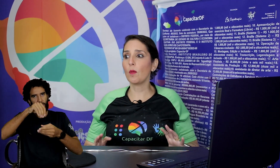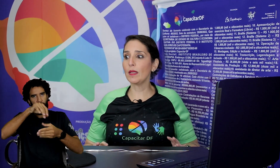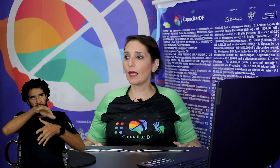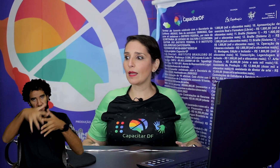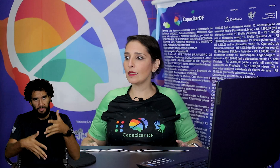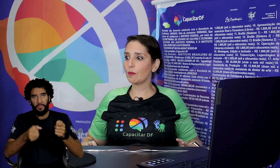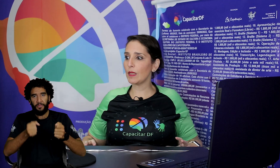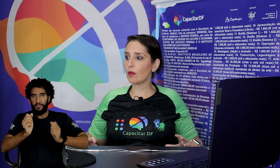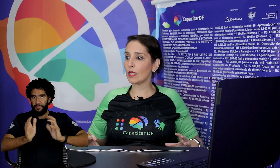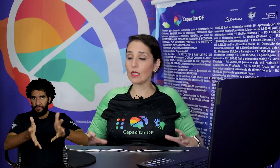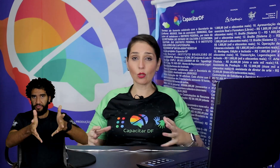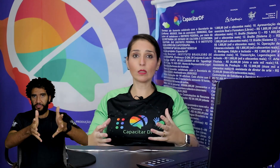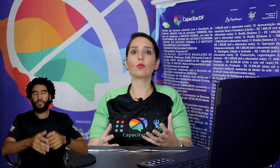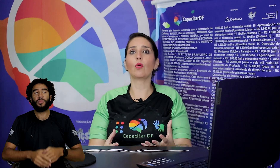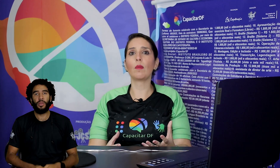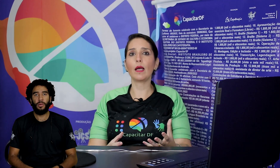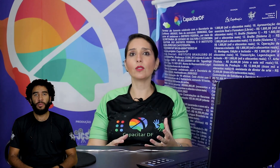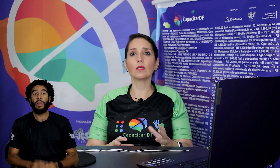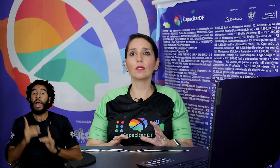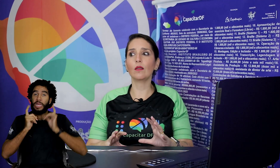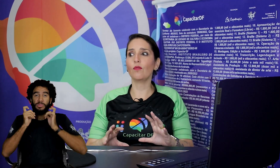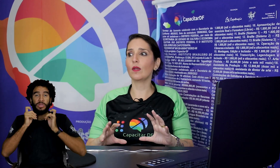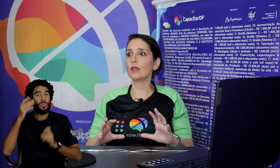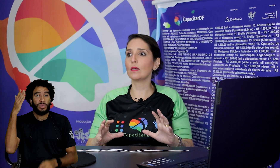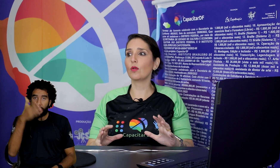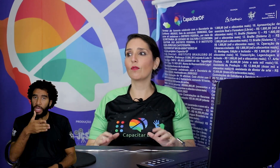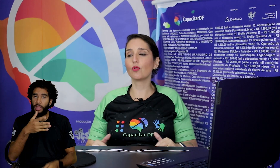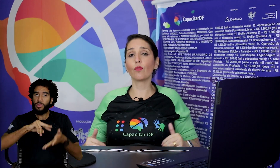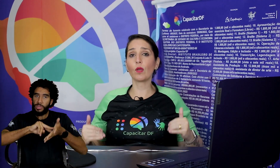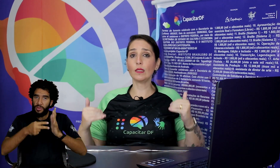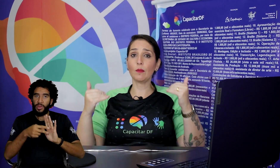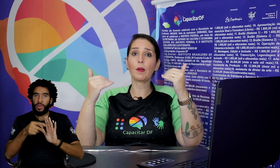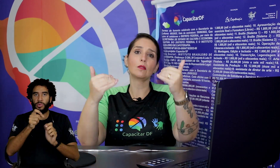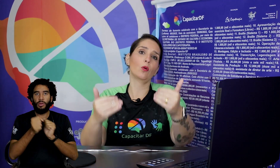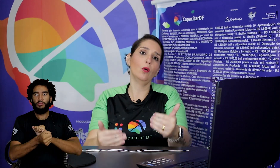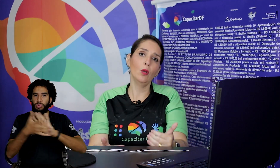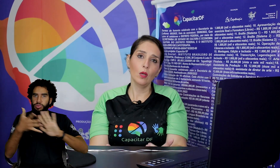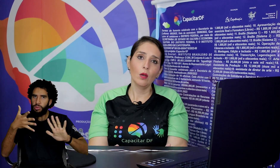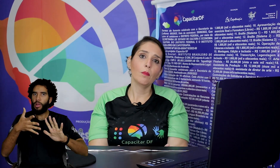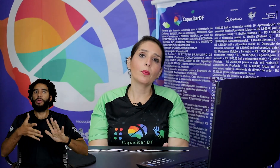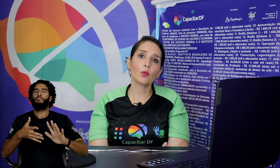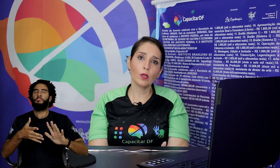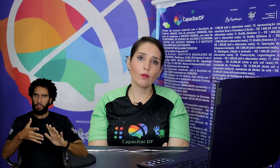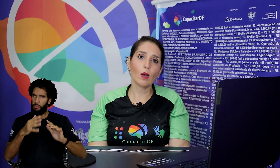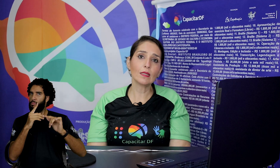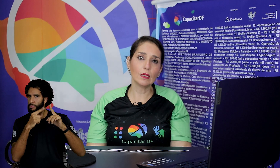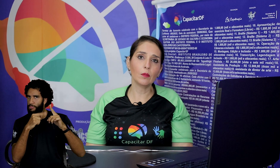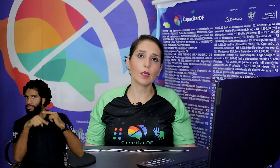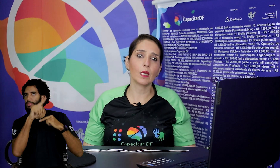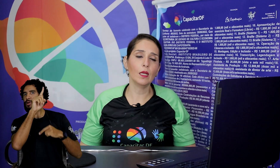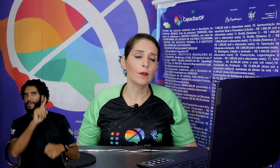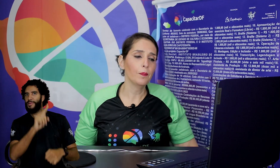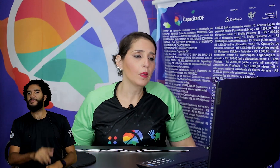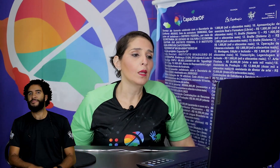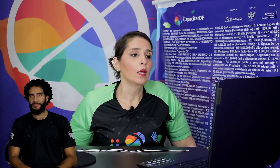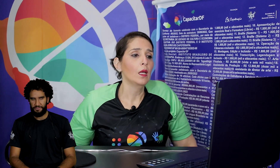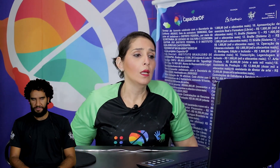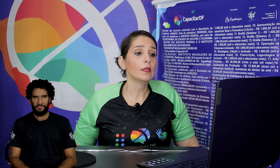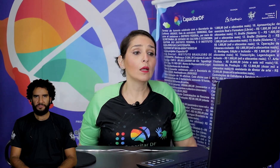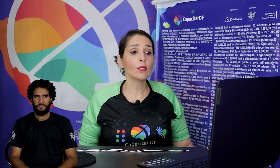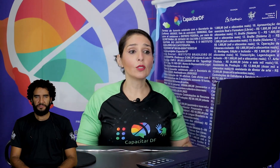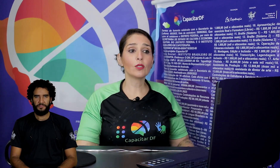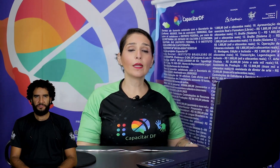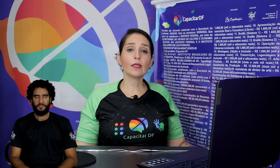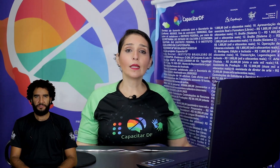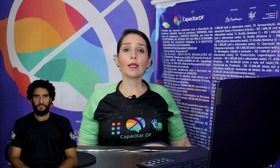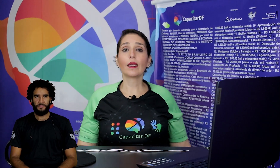partir do momento que a expressão ela se torna automática, significa que seu nível de fluência passou para um nível acima, né?